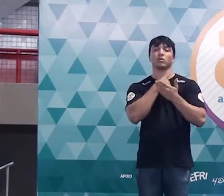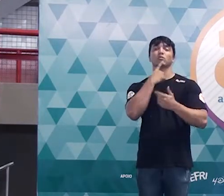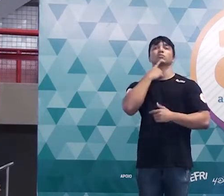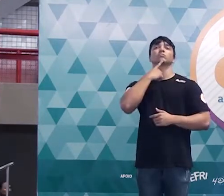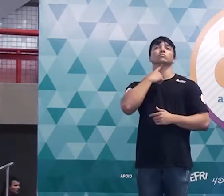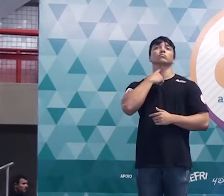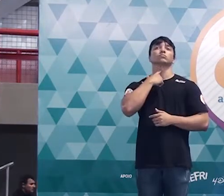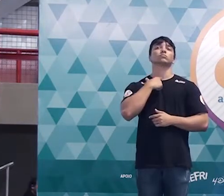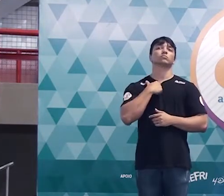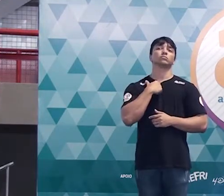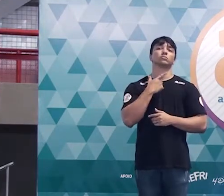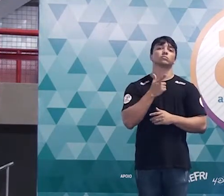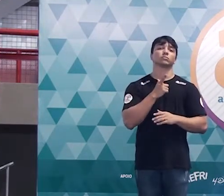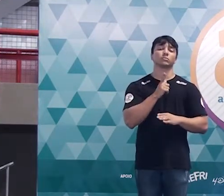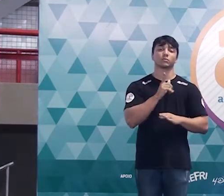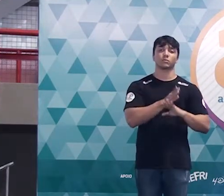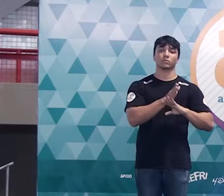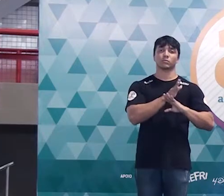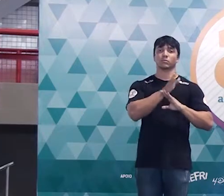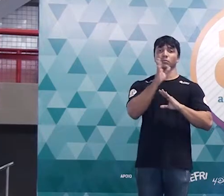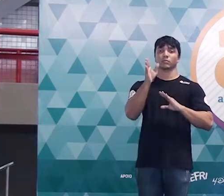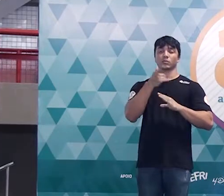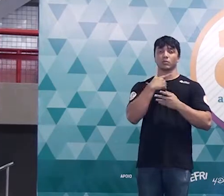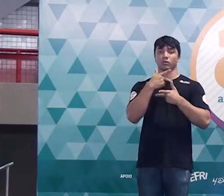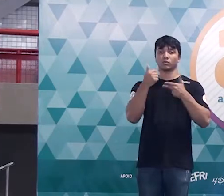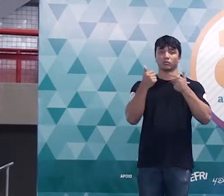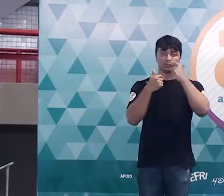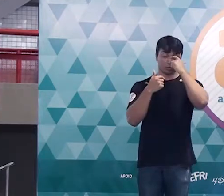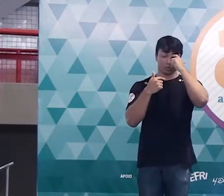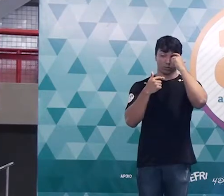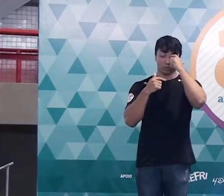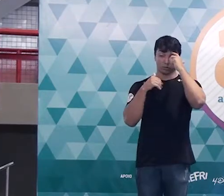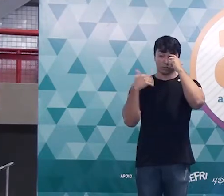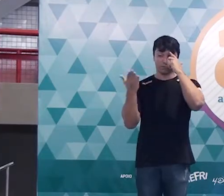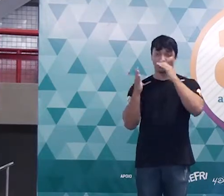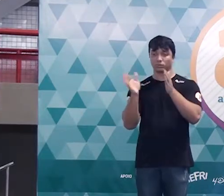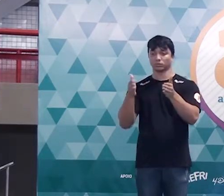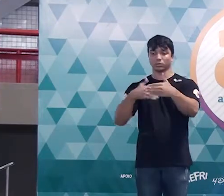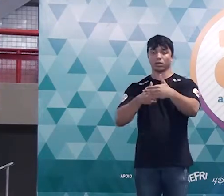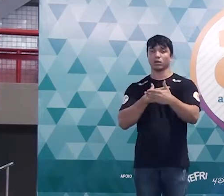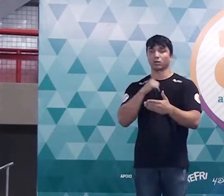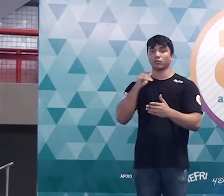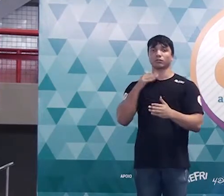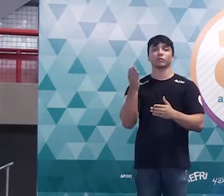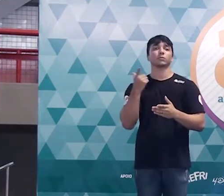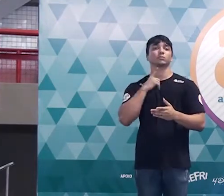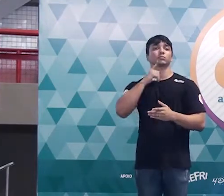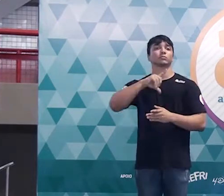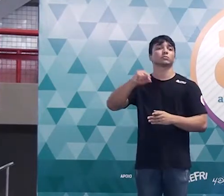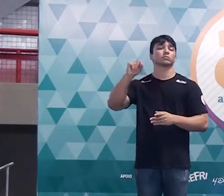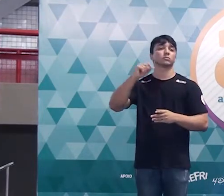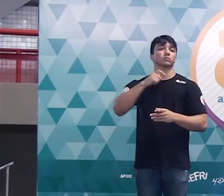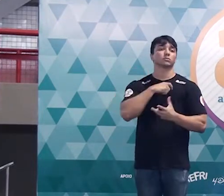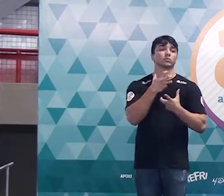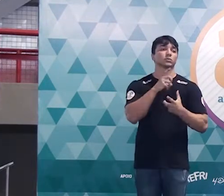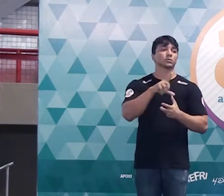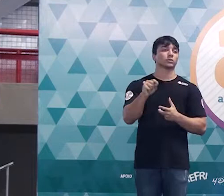vontade de fazer alguma coisa fora da sala, e como é que a gente diz para o